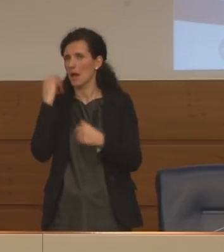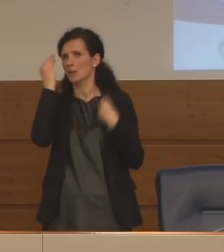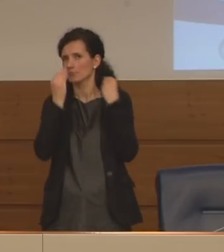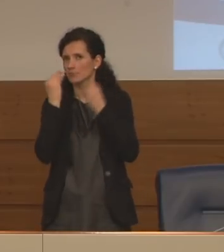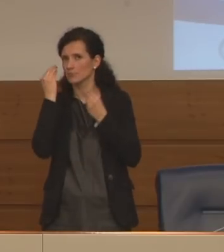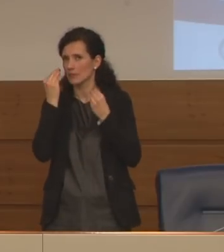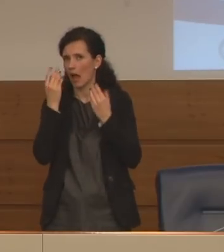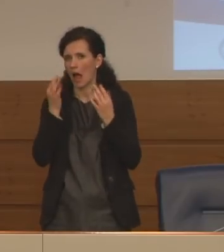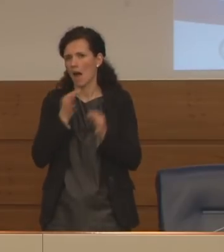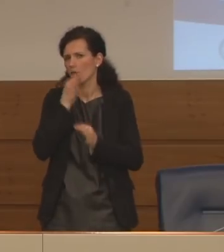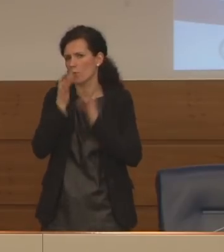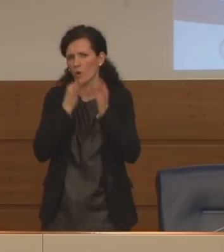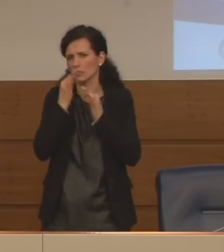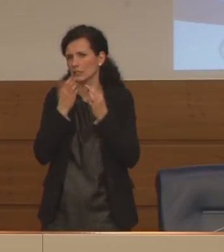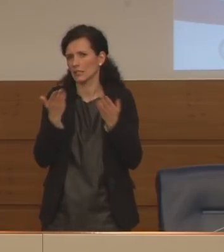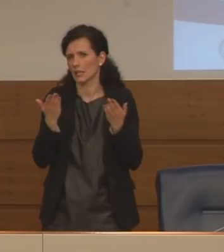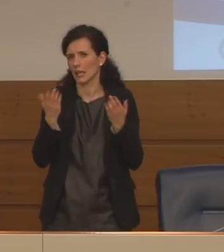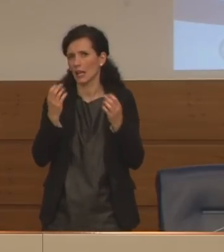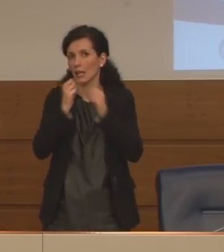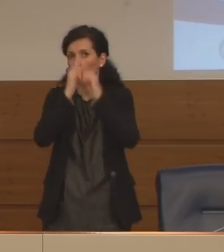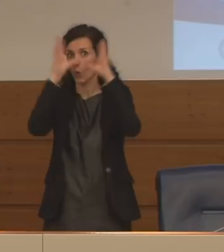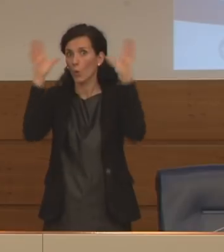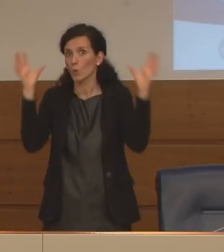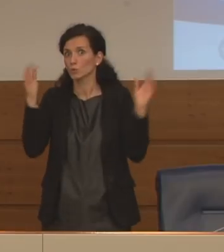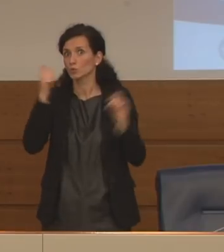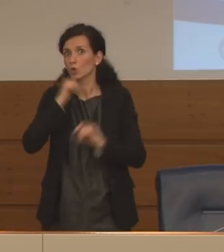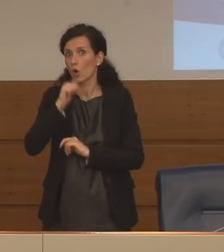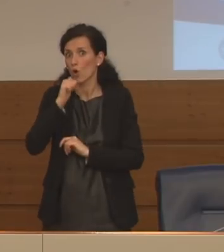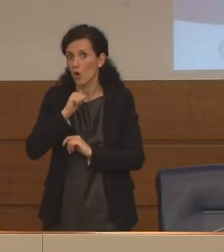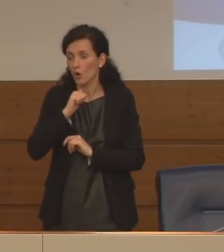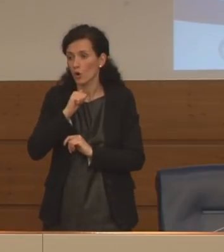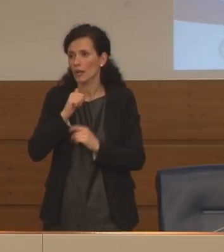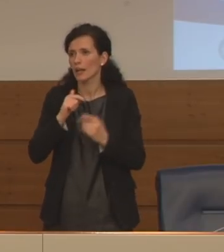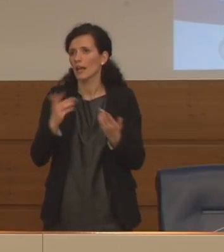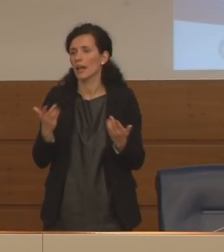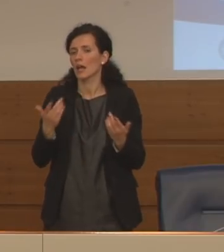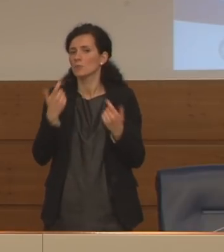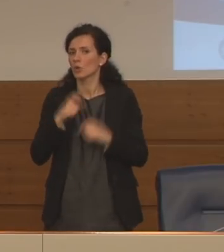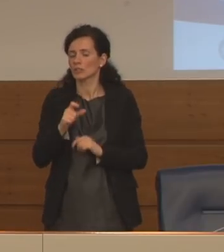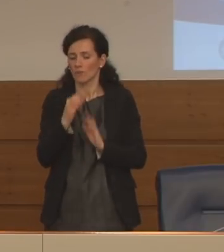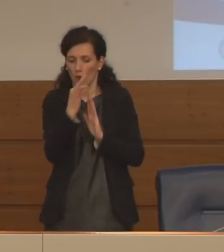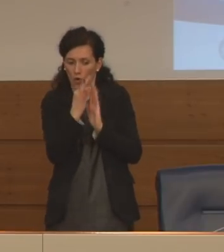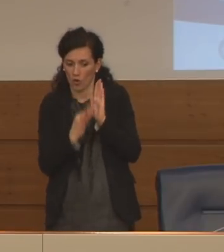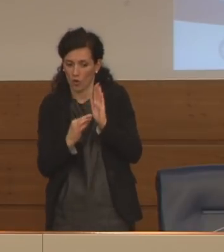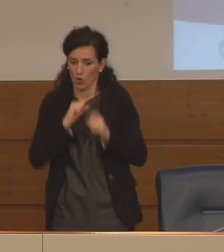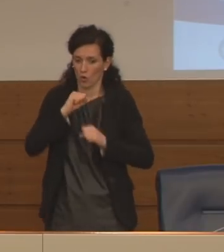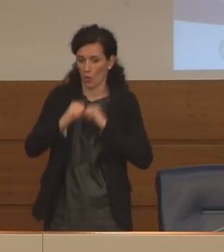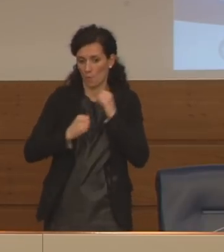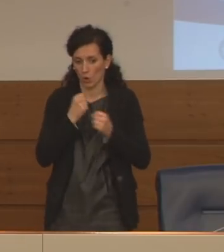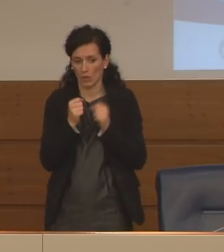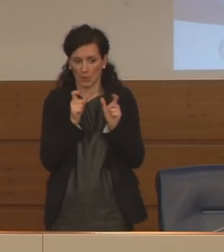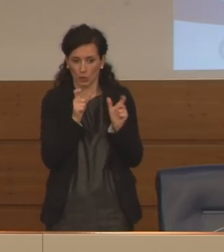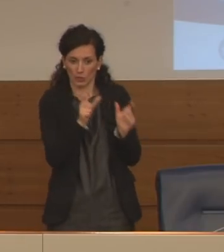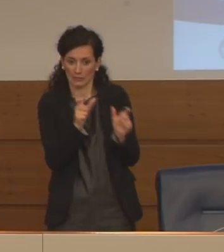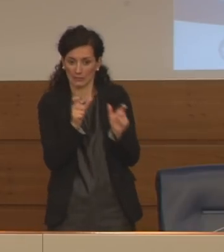disilluse se vogliamo dirla così in qualche modo le misure adottate fino a oggi